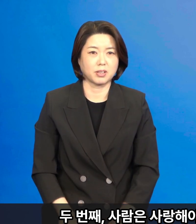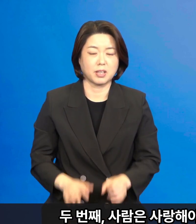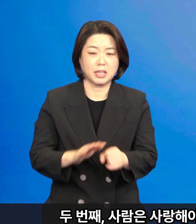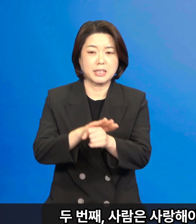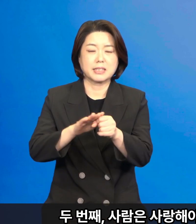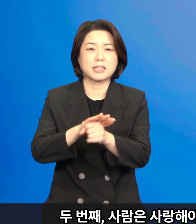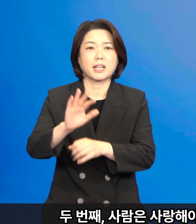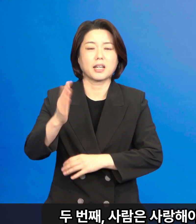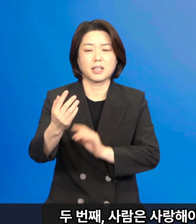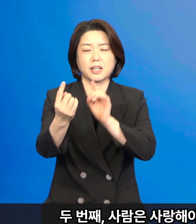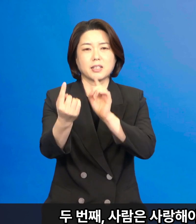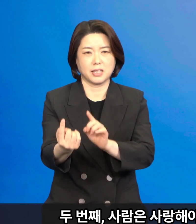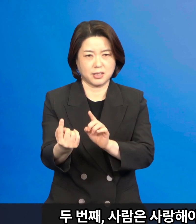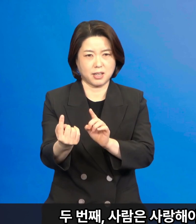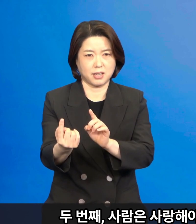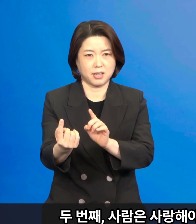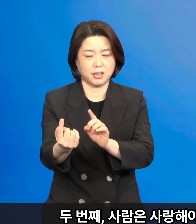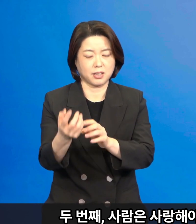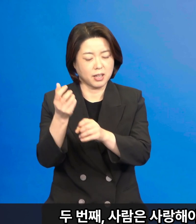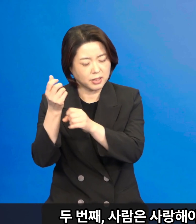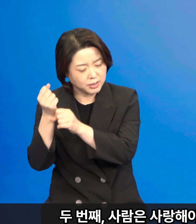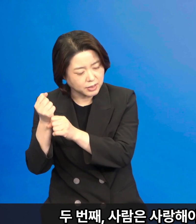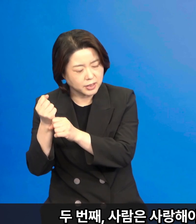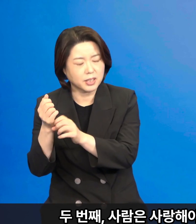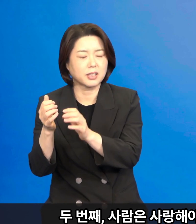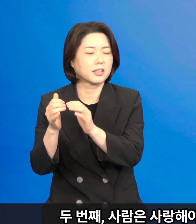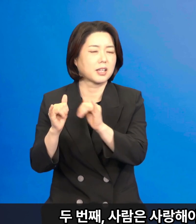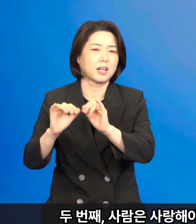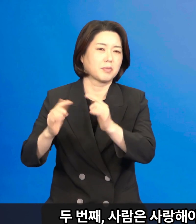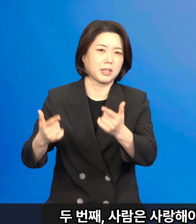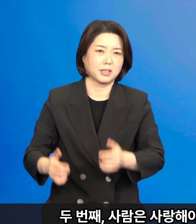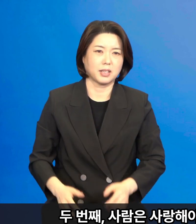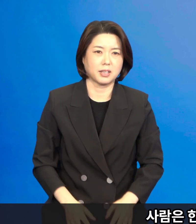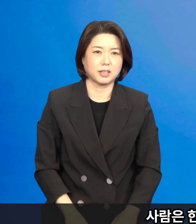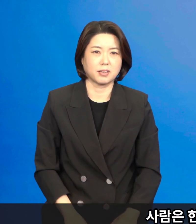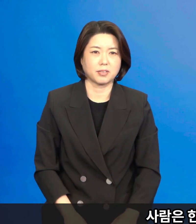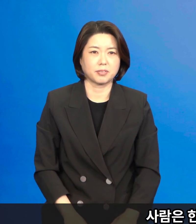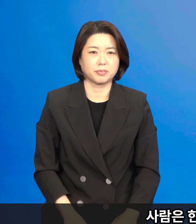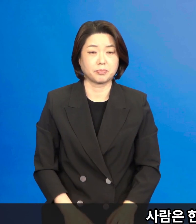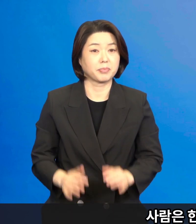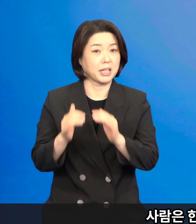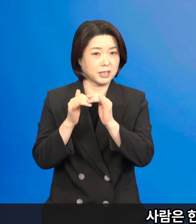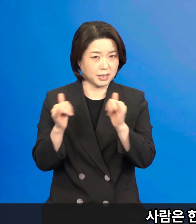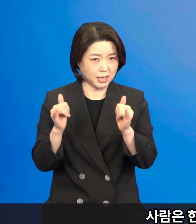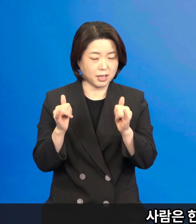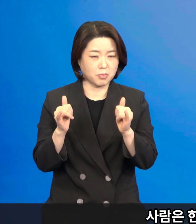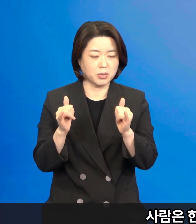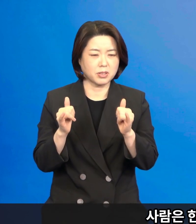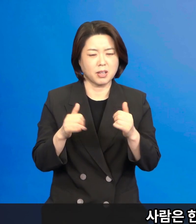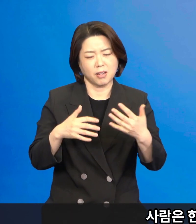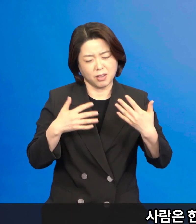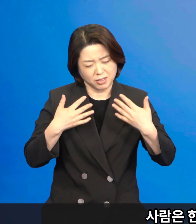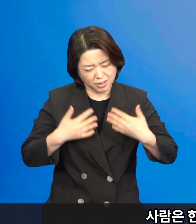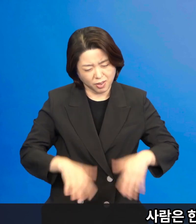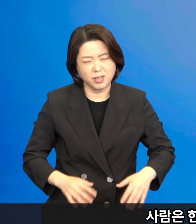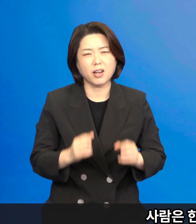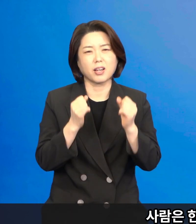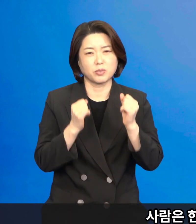사랑해야 될 대상이지 의지할 대상은 아니야. 사람은 한없이 연약한